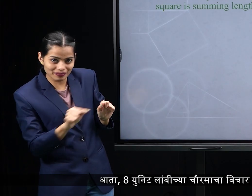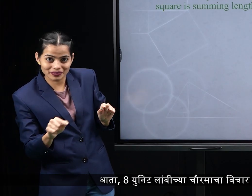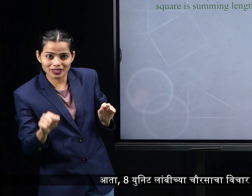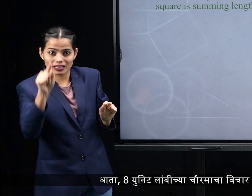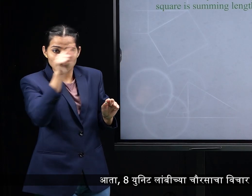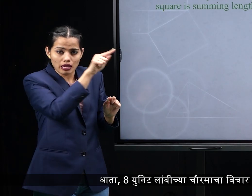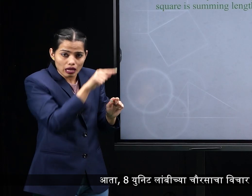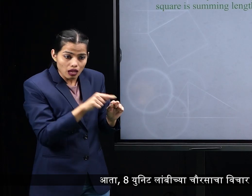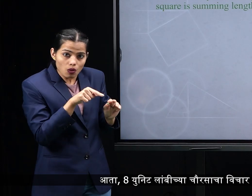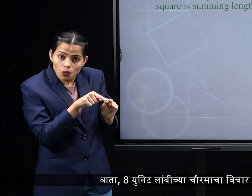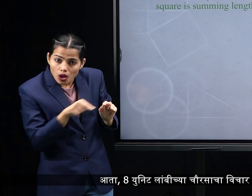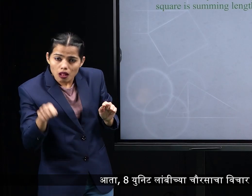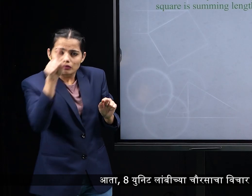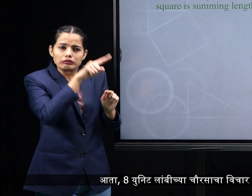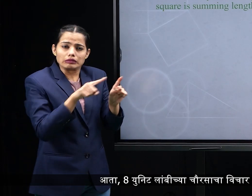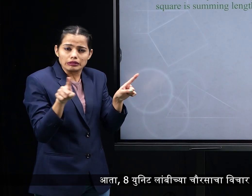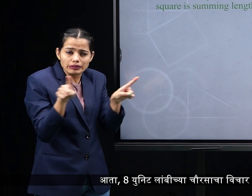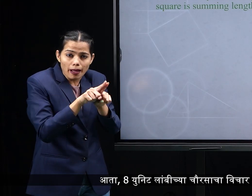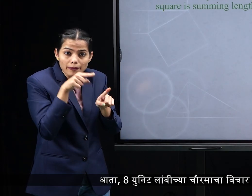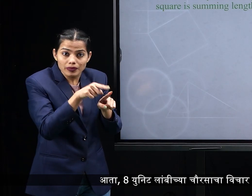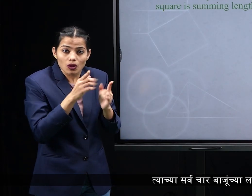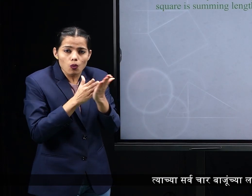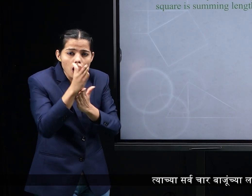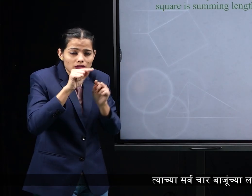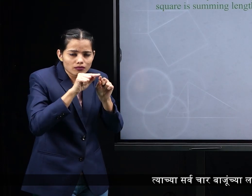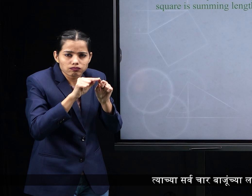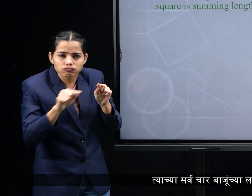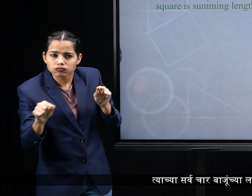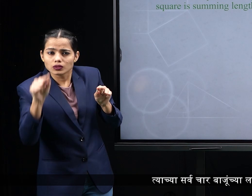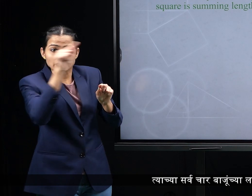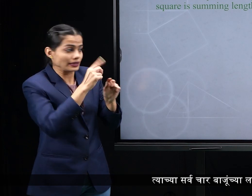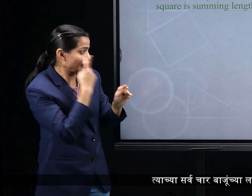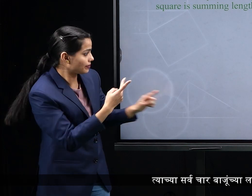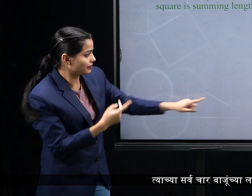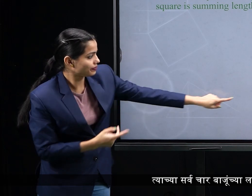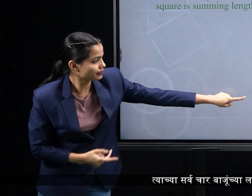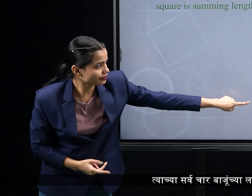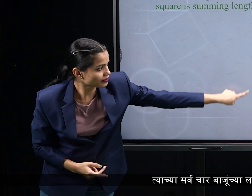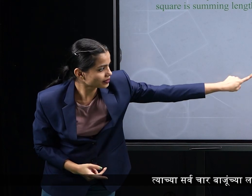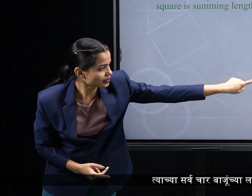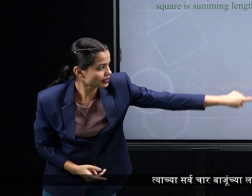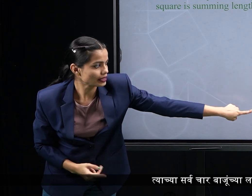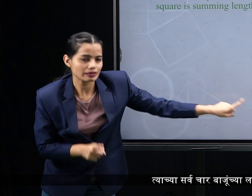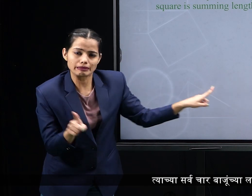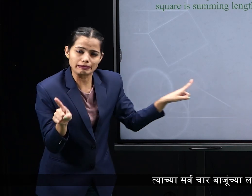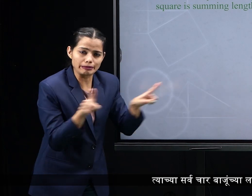चौरसाचा विचार कर. चौरसाच्या परिमिती म्हणजे त्याच्या सर्व 4 बाजूंच्या लांबीचे बेरीज होय.